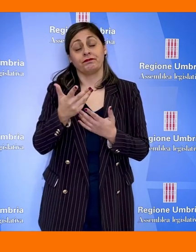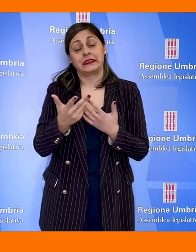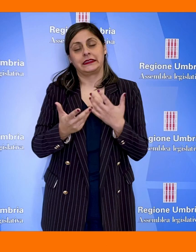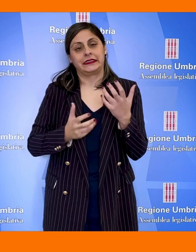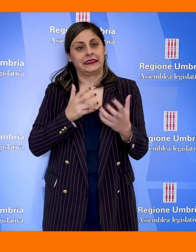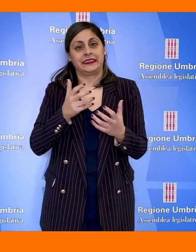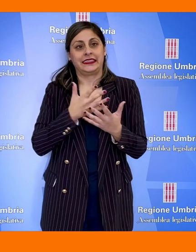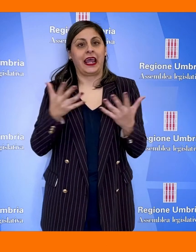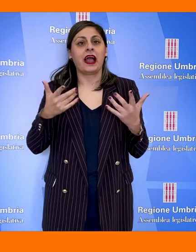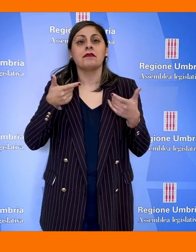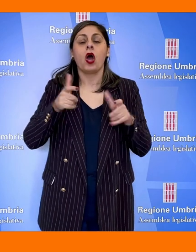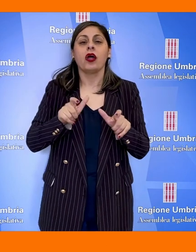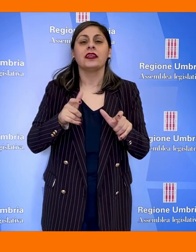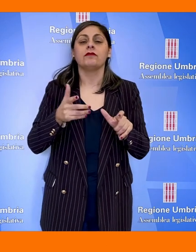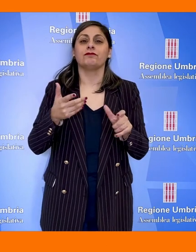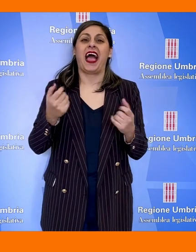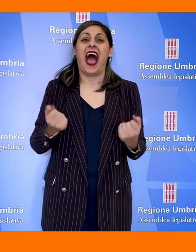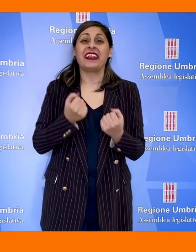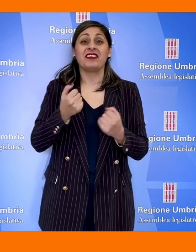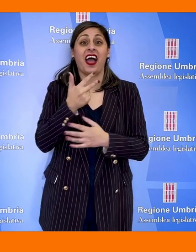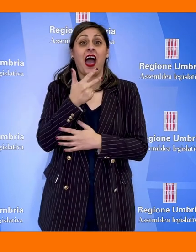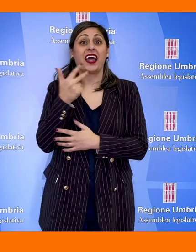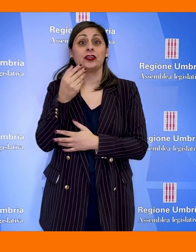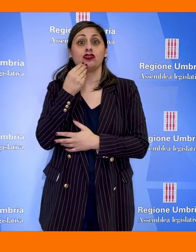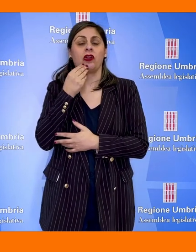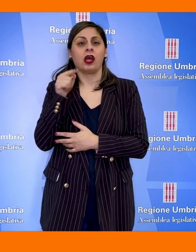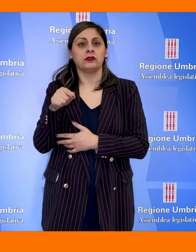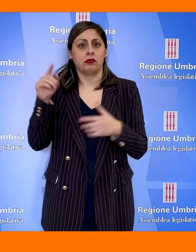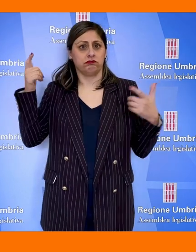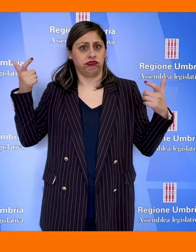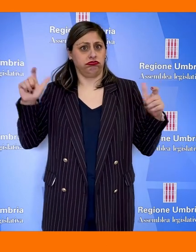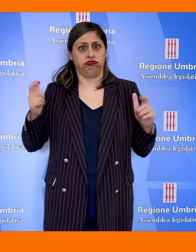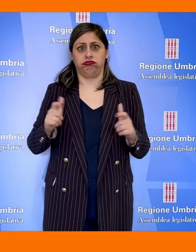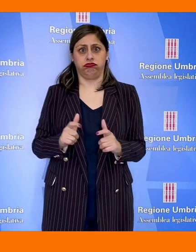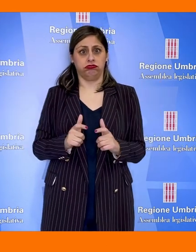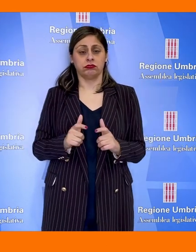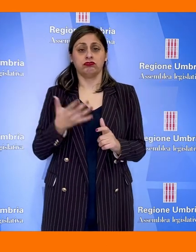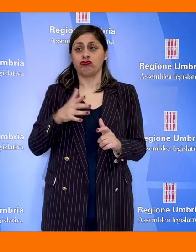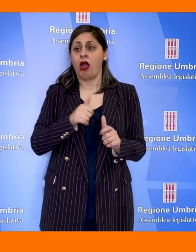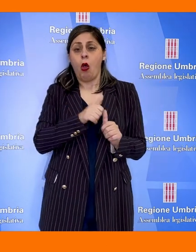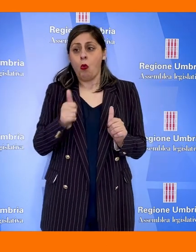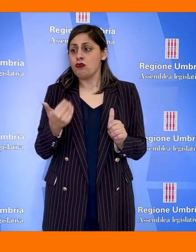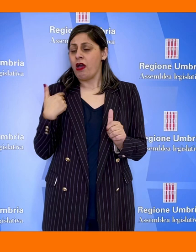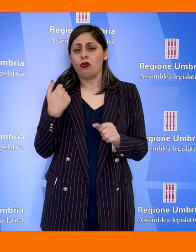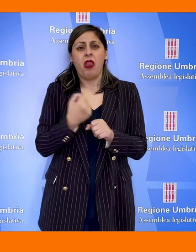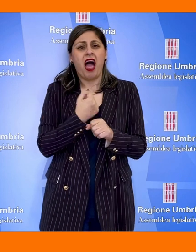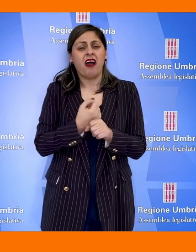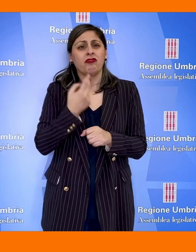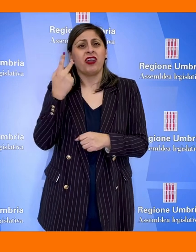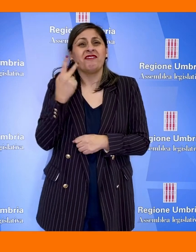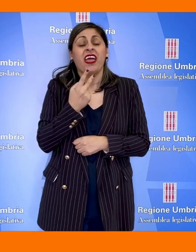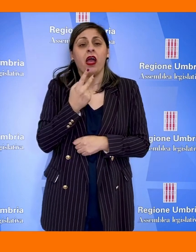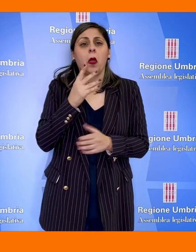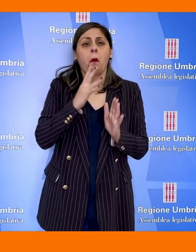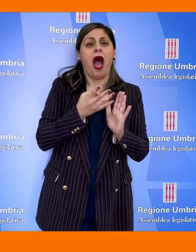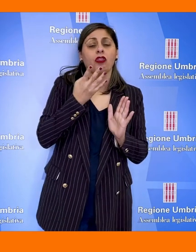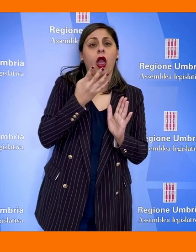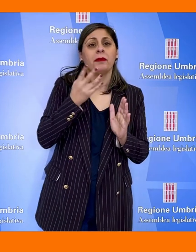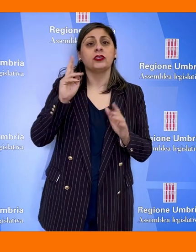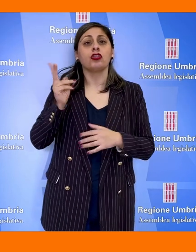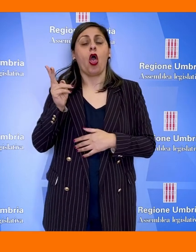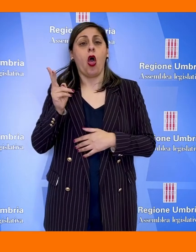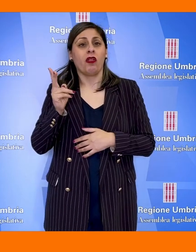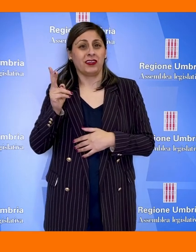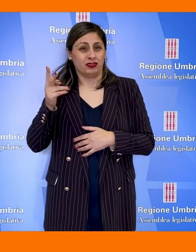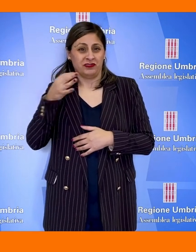particolarmente critica dovuta principalmente ad un'attività di ristorazione estremamente ridimensionata che nell'ultimo anno avrebbe lavorato a pieno